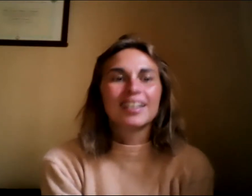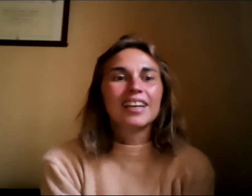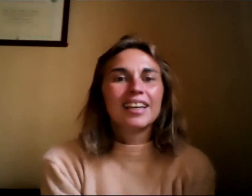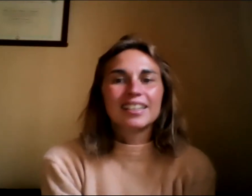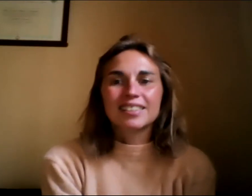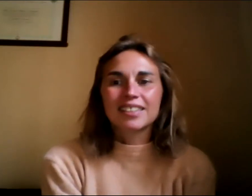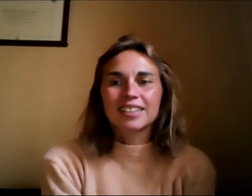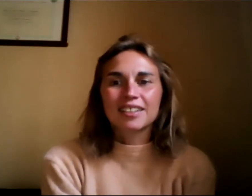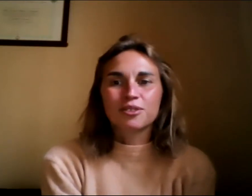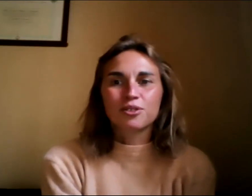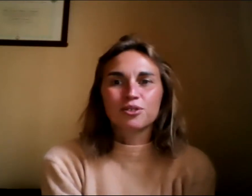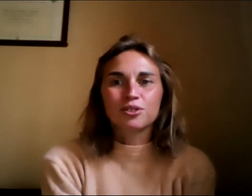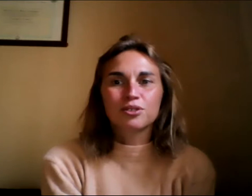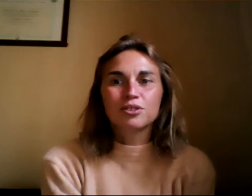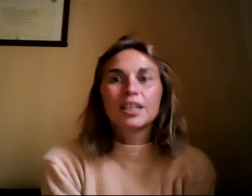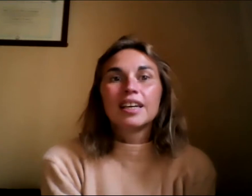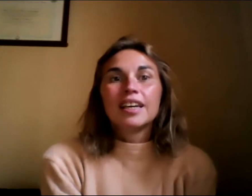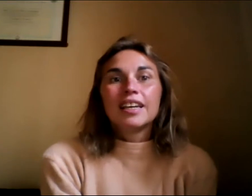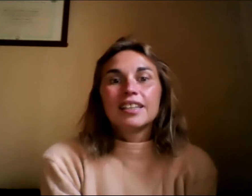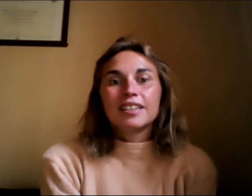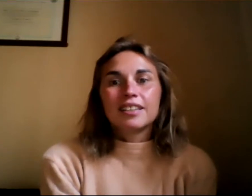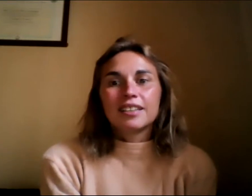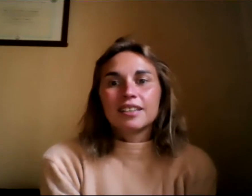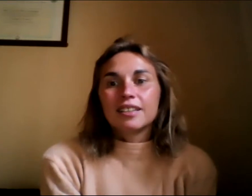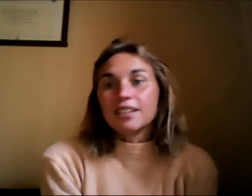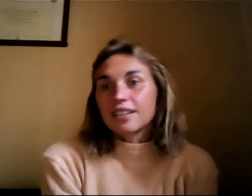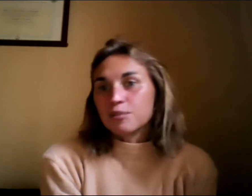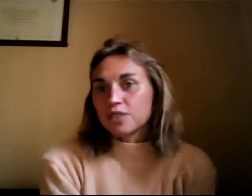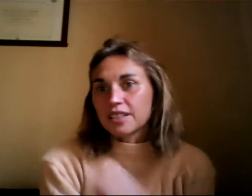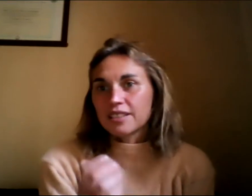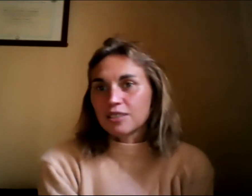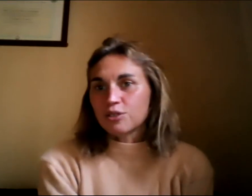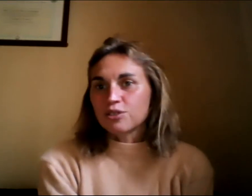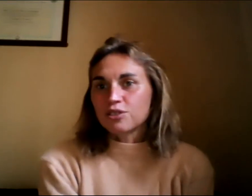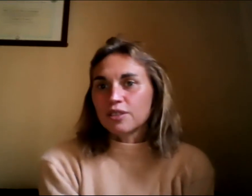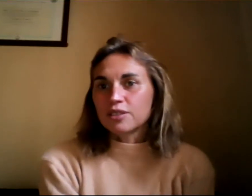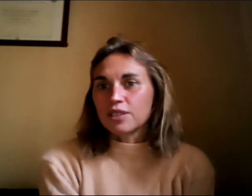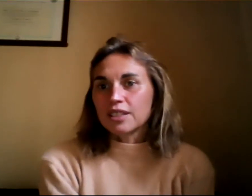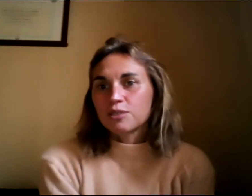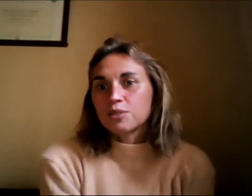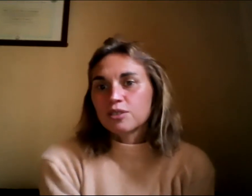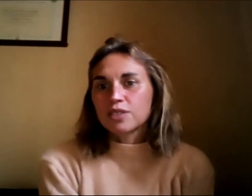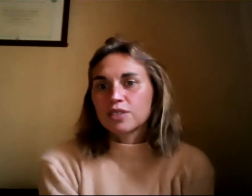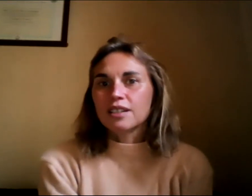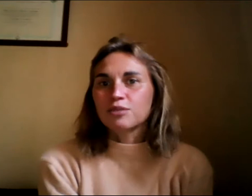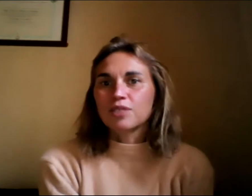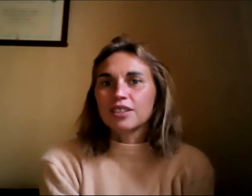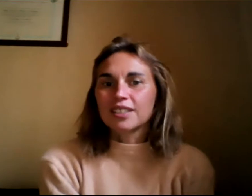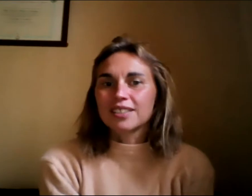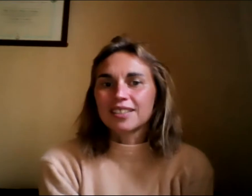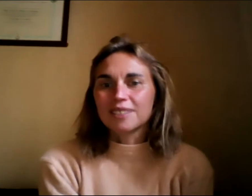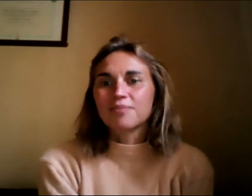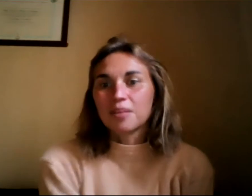compartir este rato con nosotros. Y nada, y muchas gracias a todos los que os habéis conectado. Espero que os haya